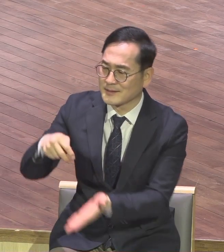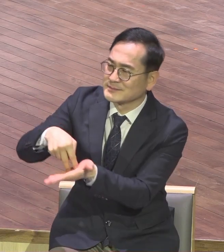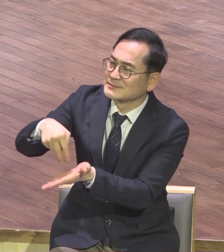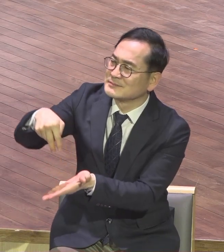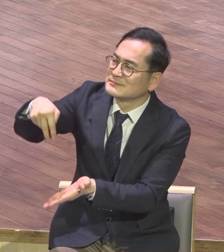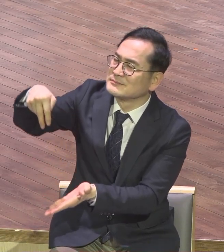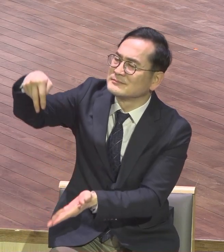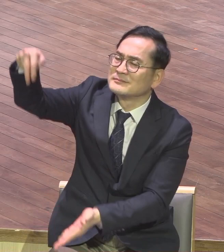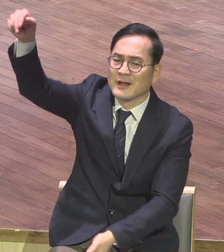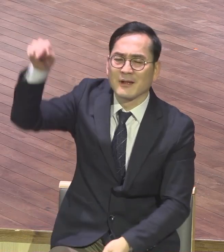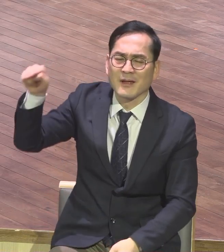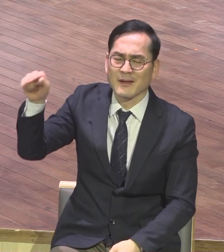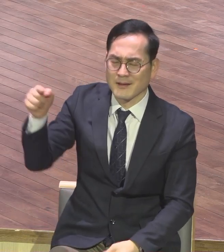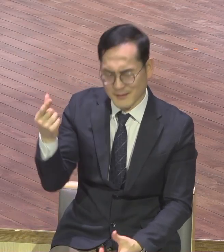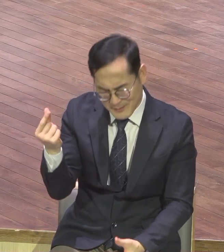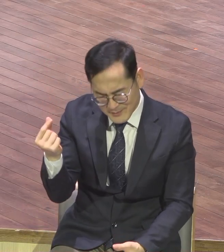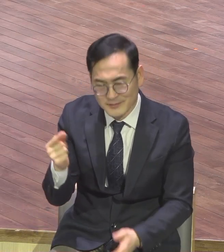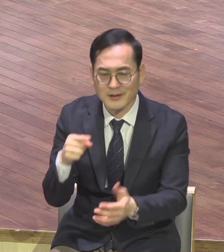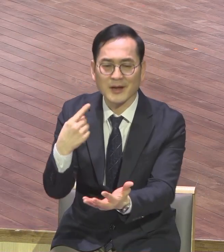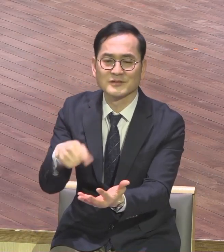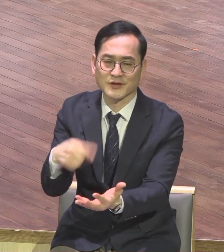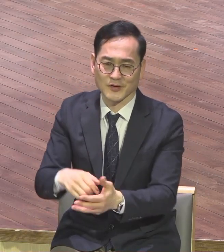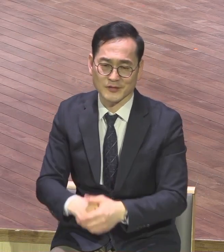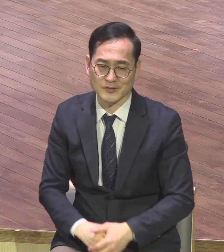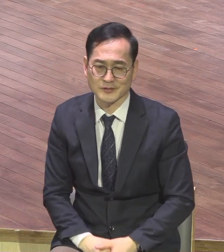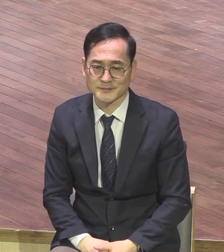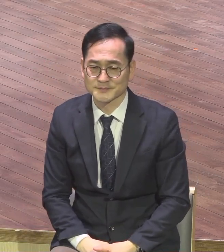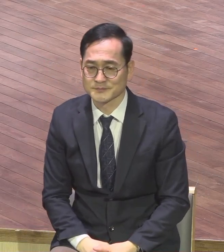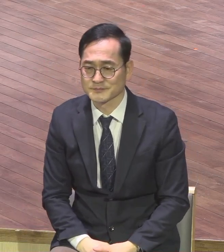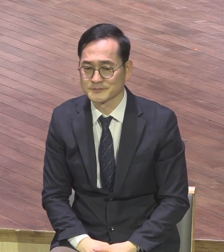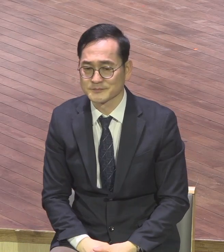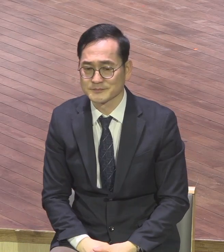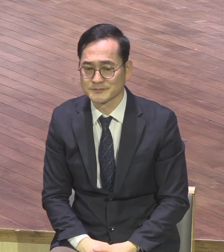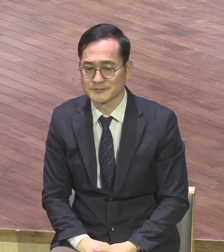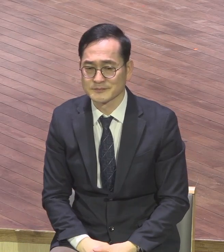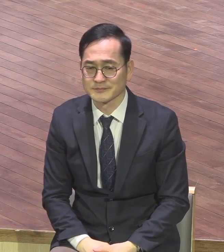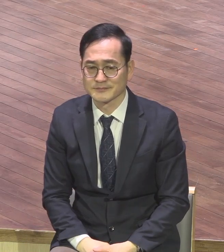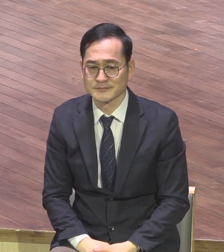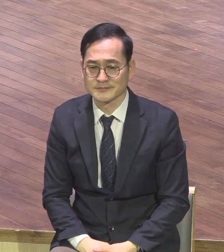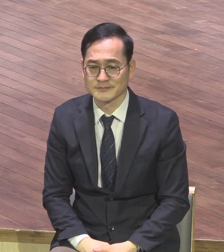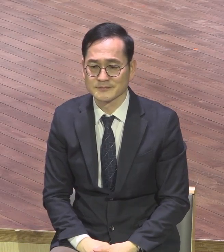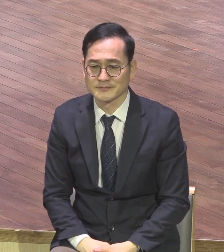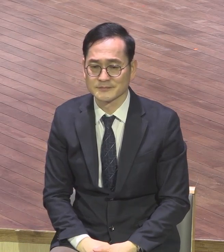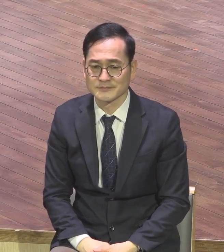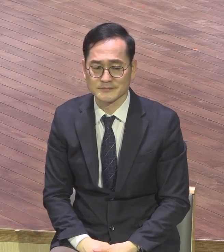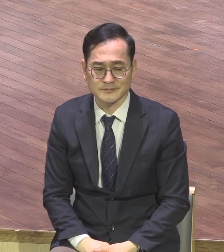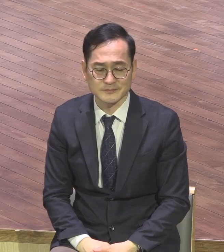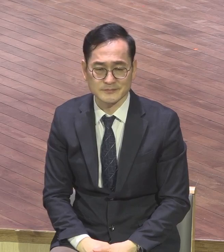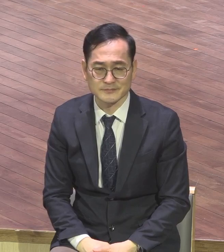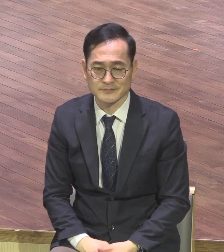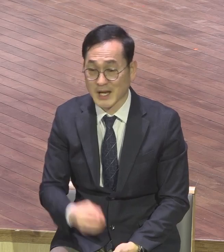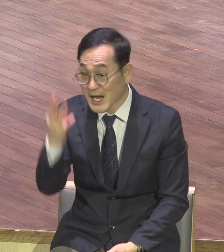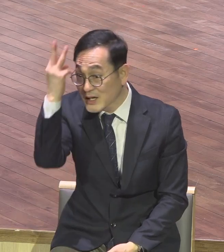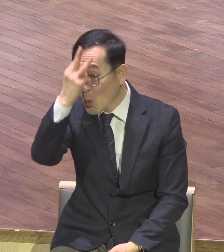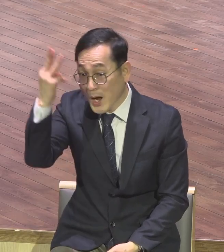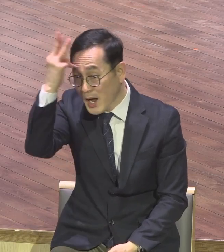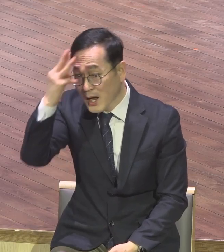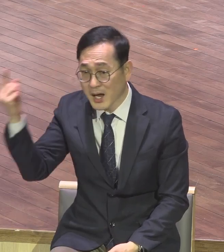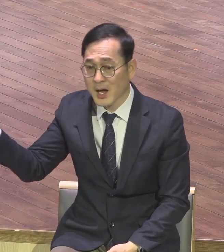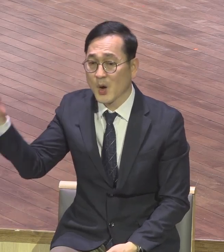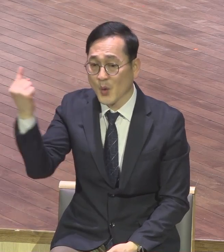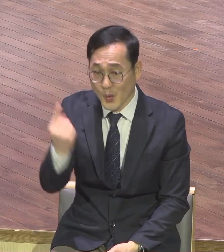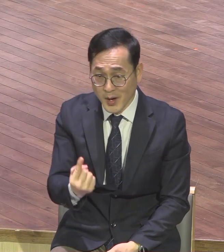교황이 우리나라 와가지고 저 대전 가가지고 뭐한 줄 아세요? 그 이수미가 찬양, 이수미도 그 다 유럽에 살다 보니까